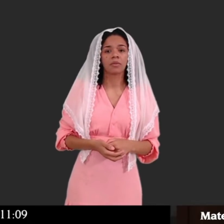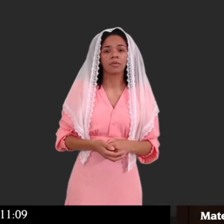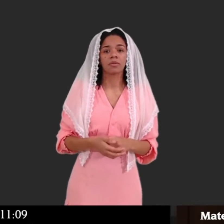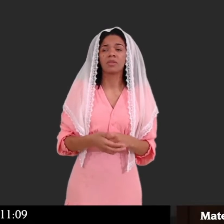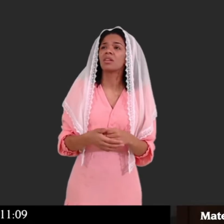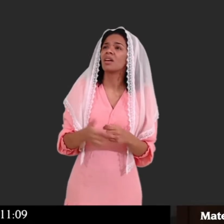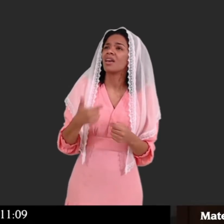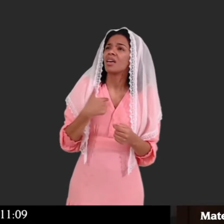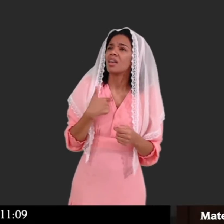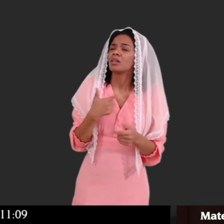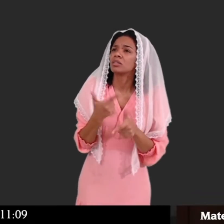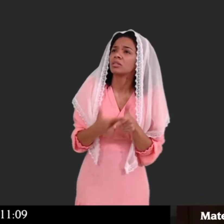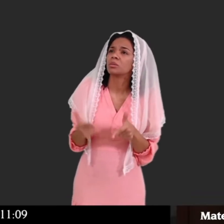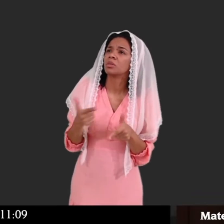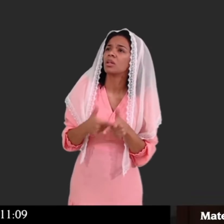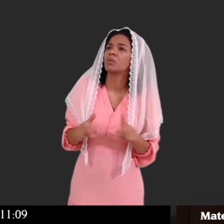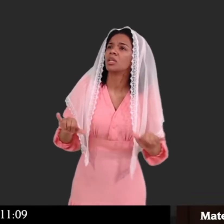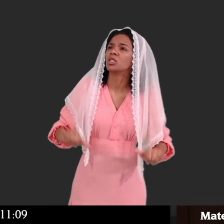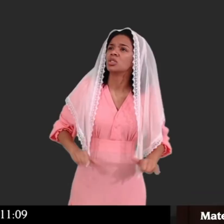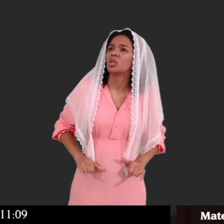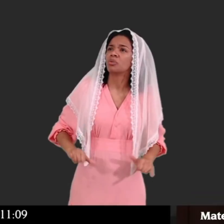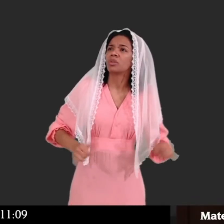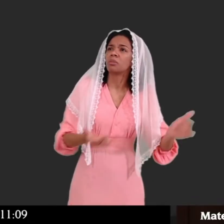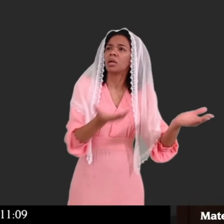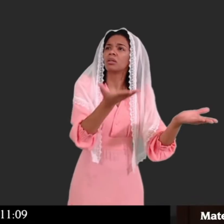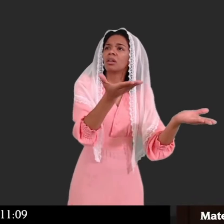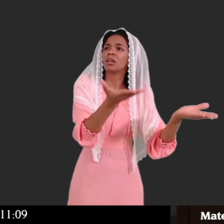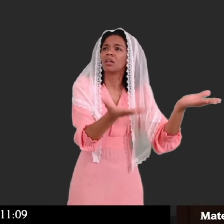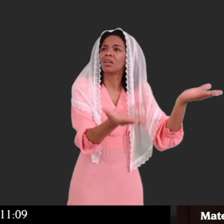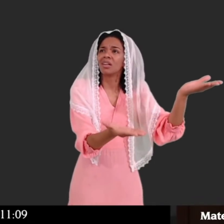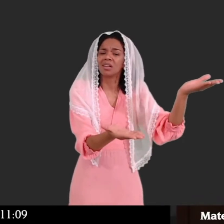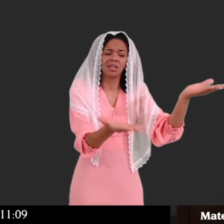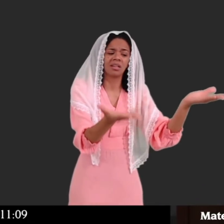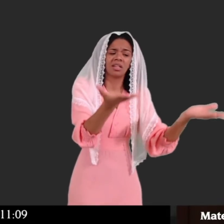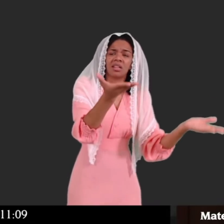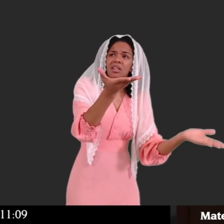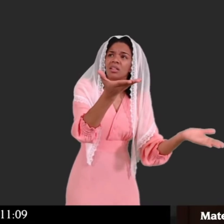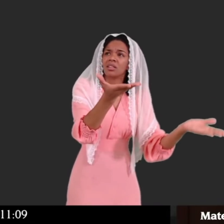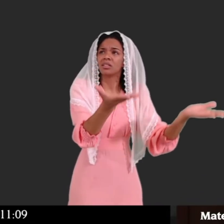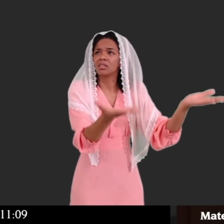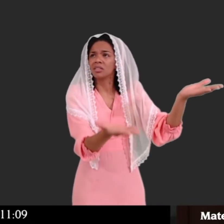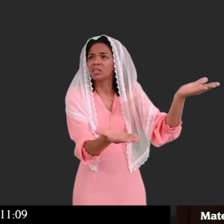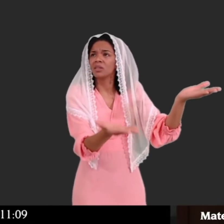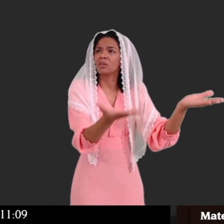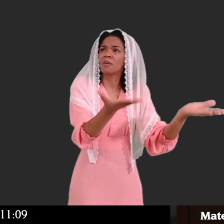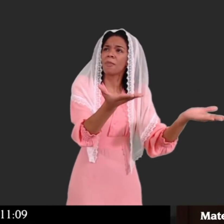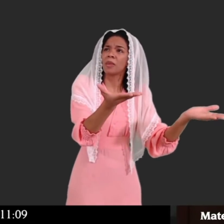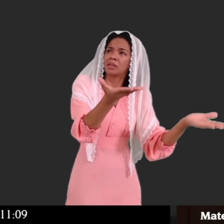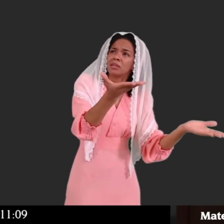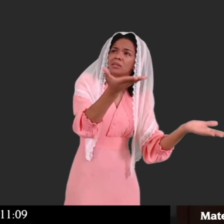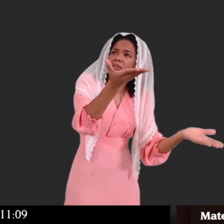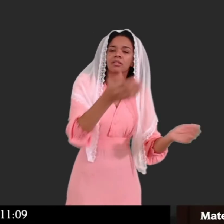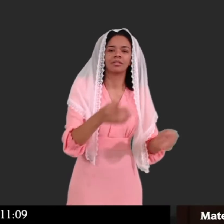queixas, pudesse tudo numa balança aí, para ver como é que fica a minha situação. Estava tudo pesado na balança